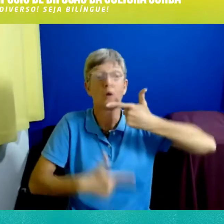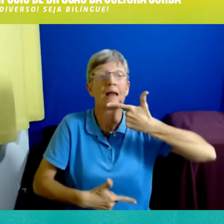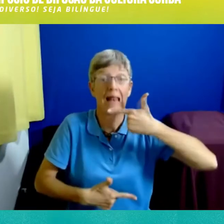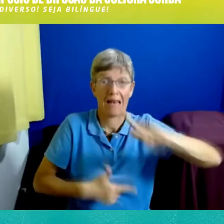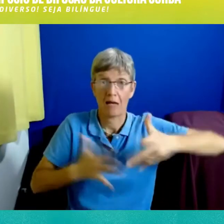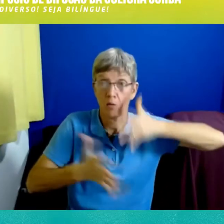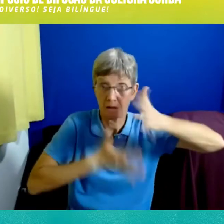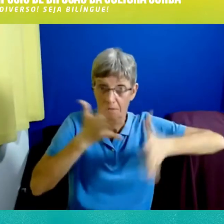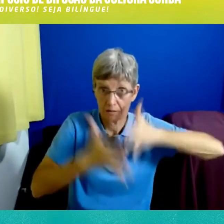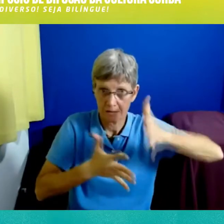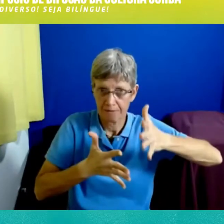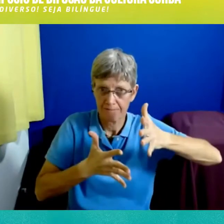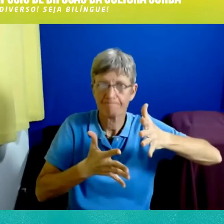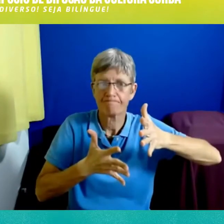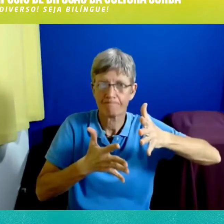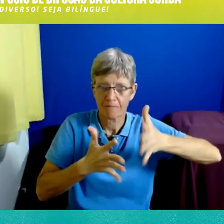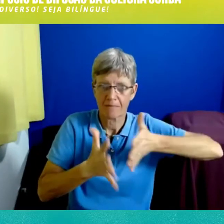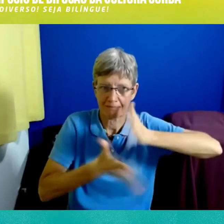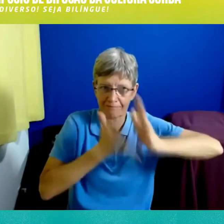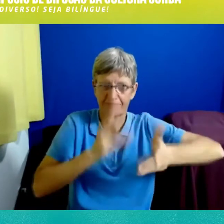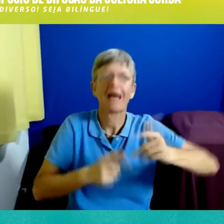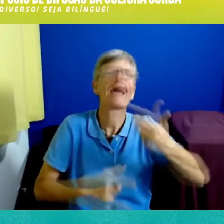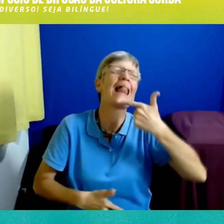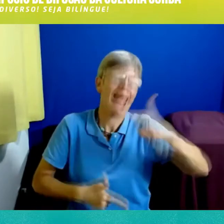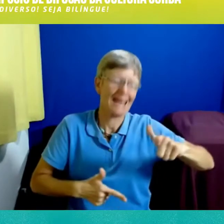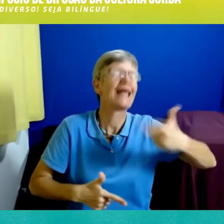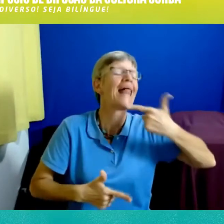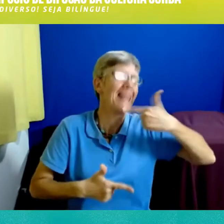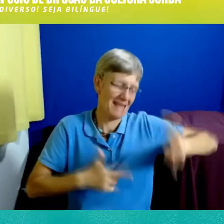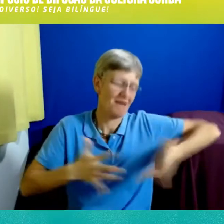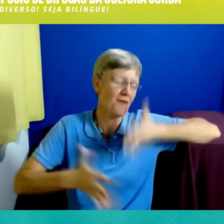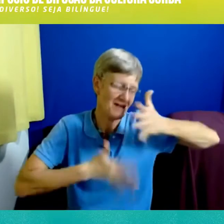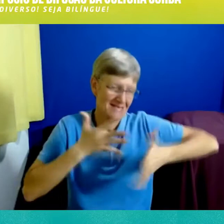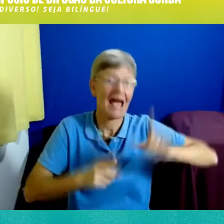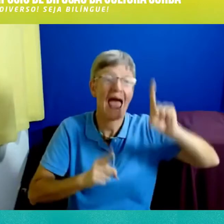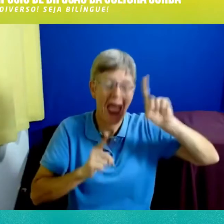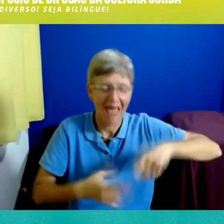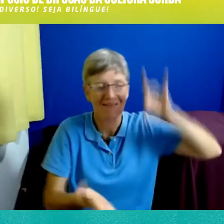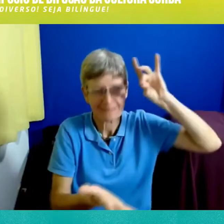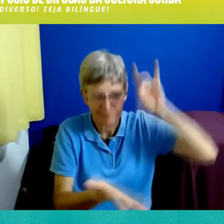Então, a literatura em língua de sinais,